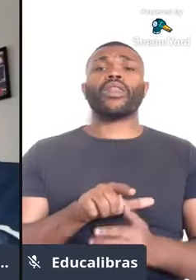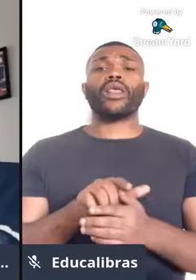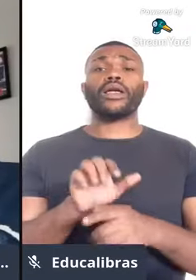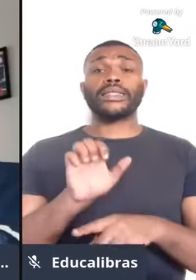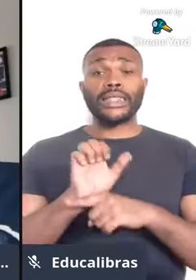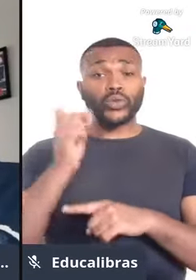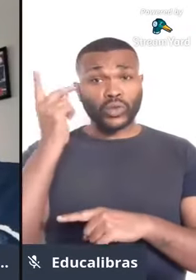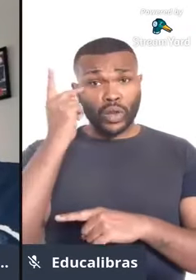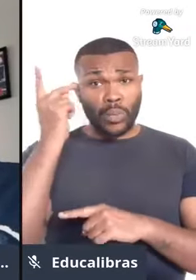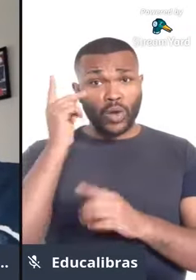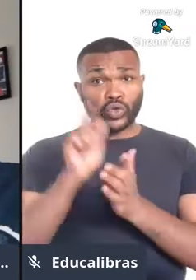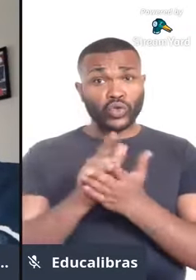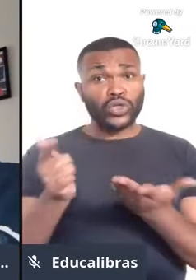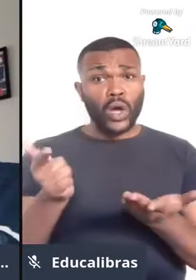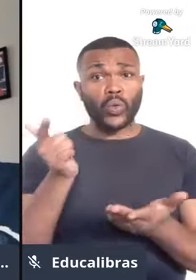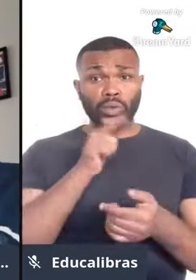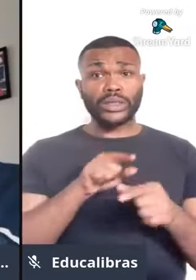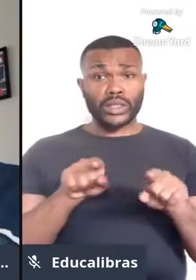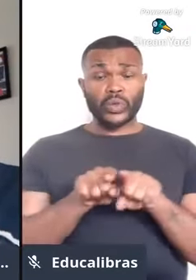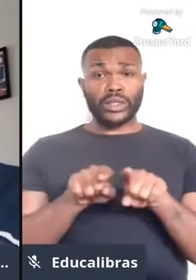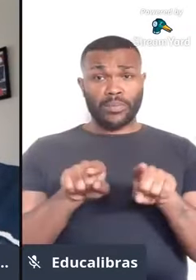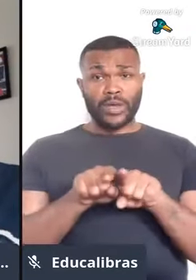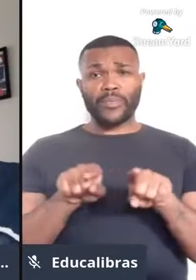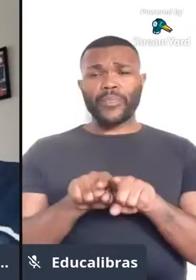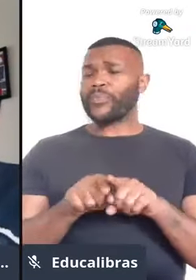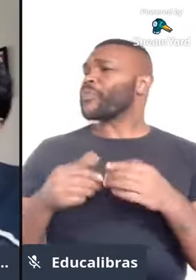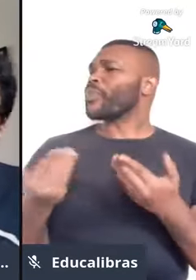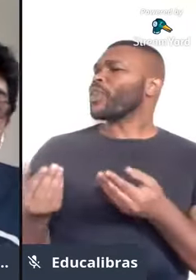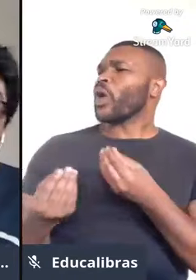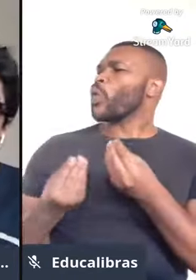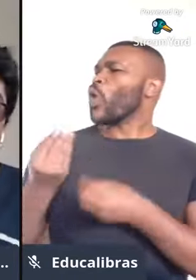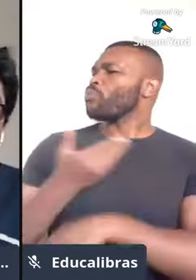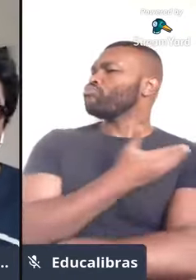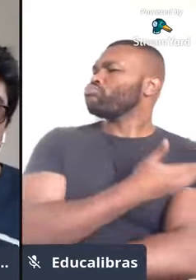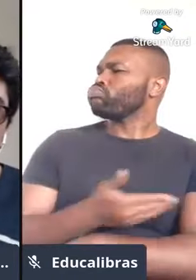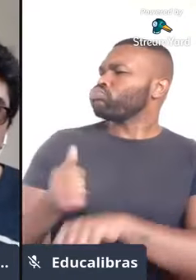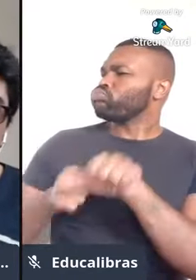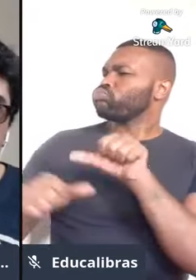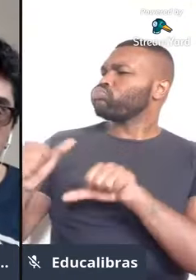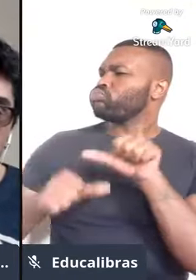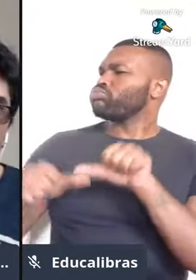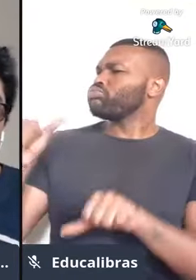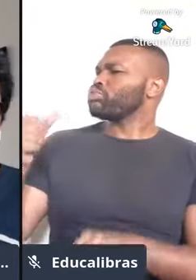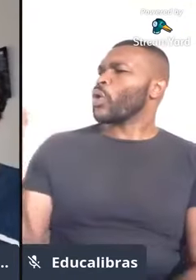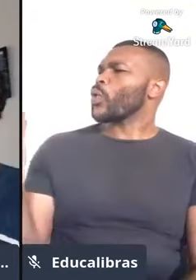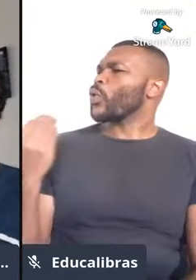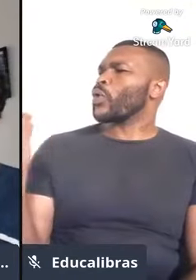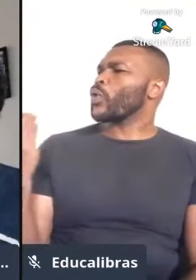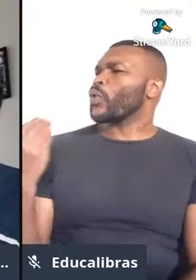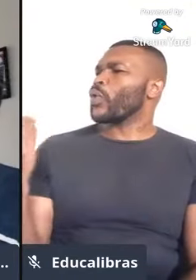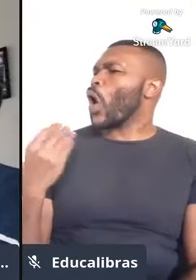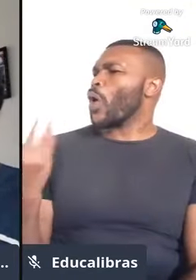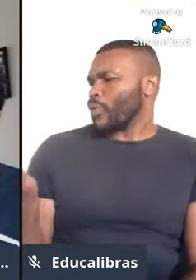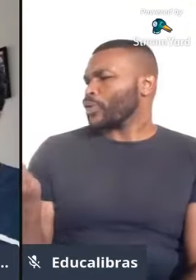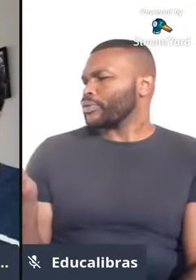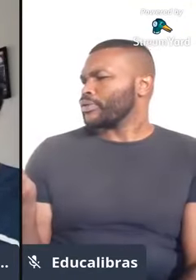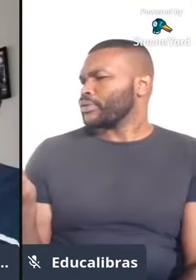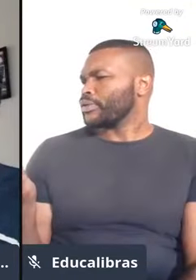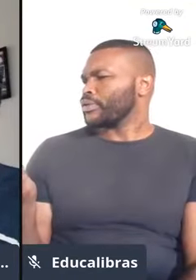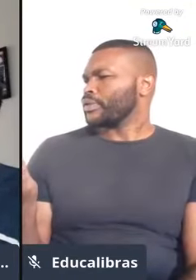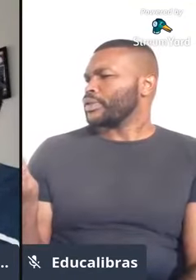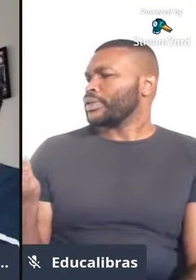bastante. E como é que a gente muda isso? Como é que a gente transforma? Porque uma